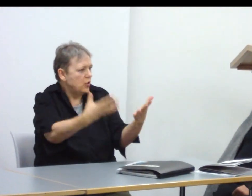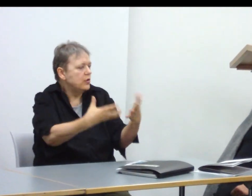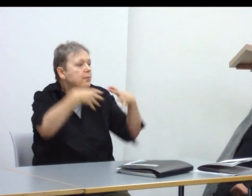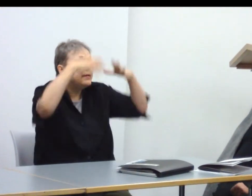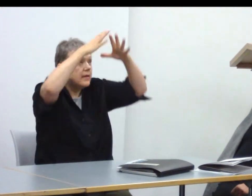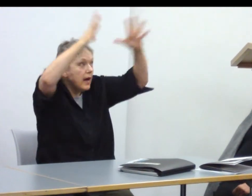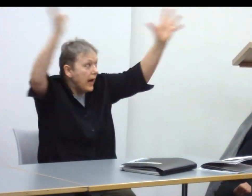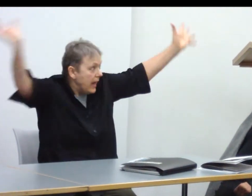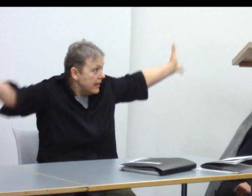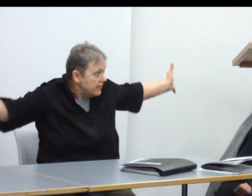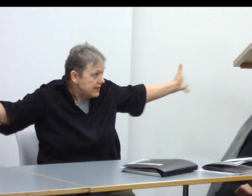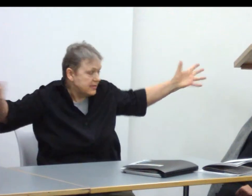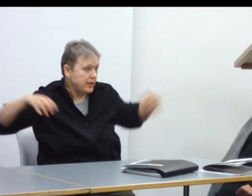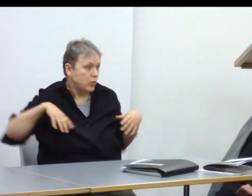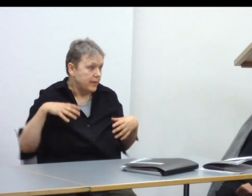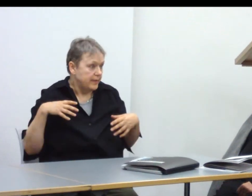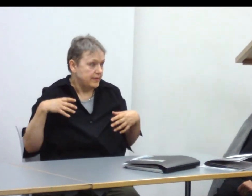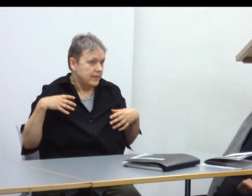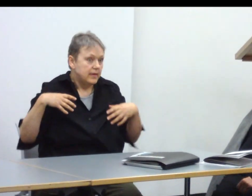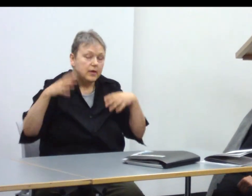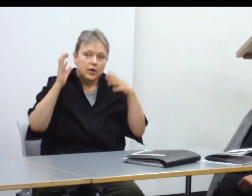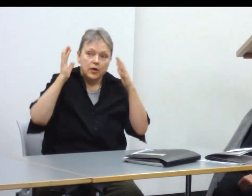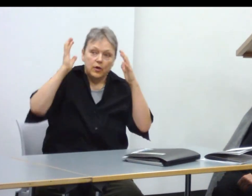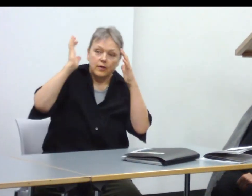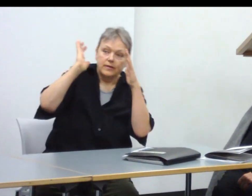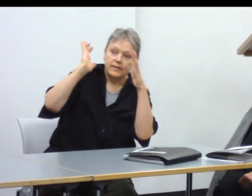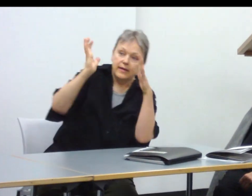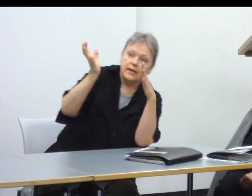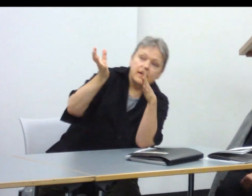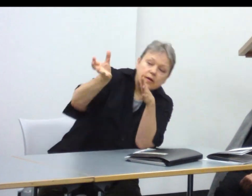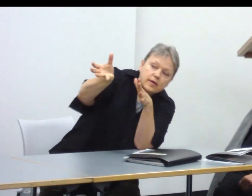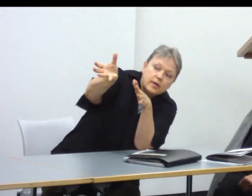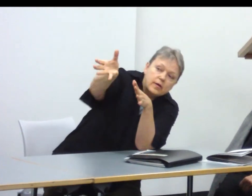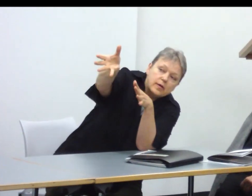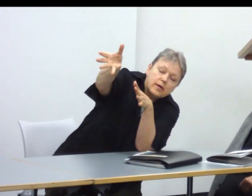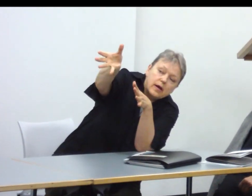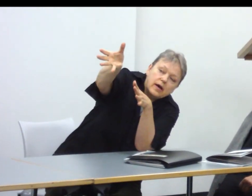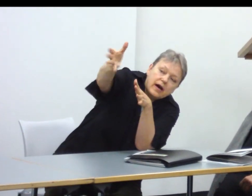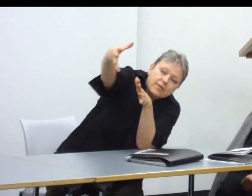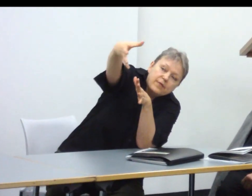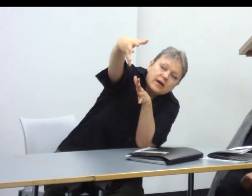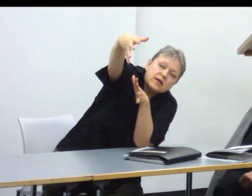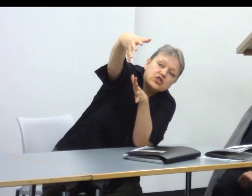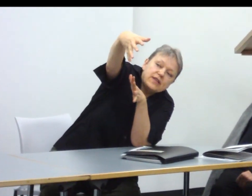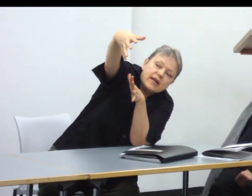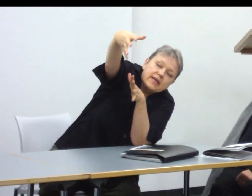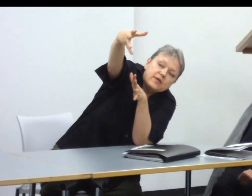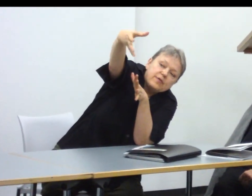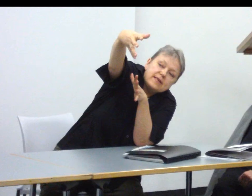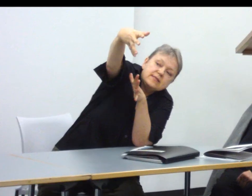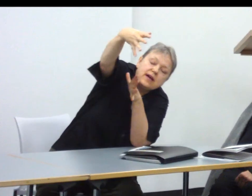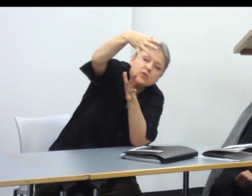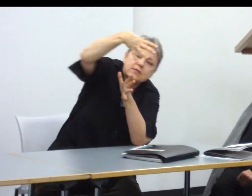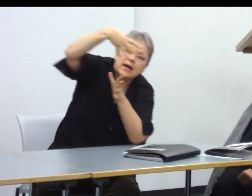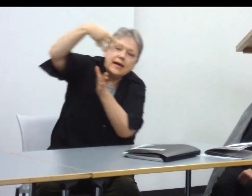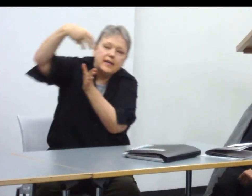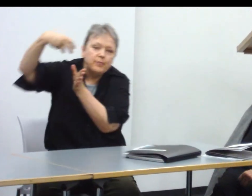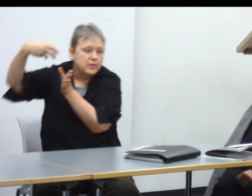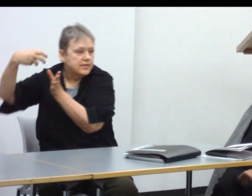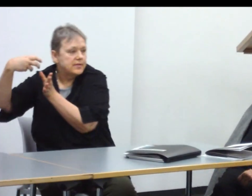Konfrontation mit allem, was mich umgibt, dann einfach stelle ich fest, aus einer